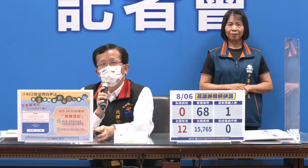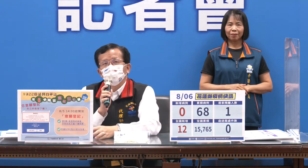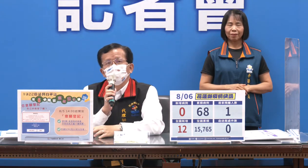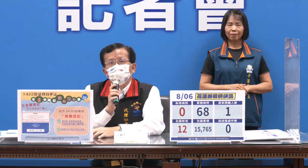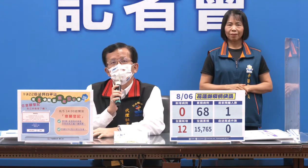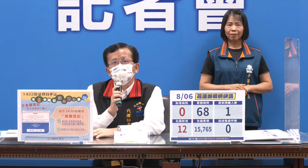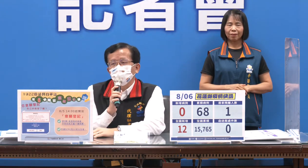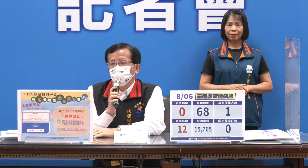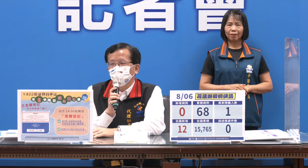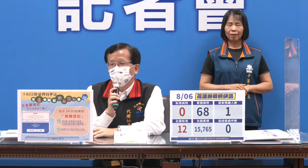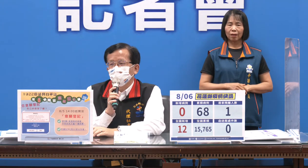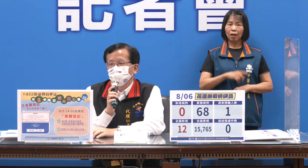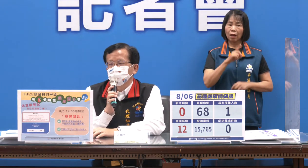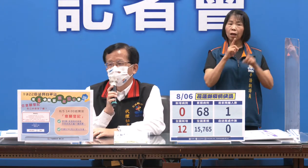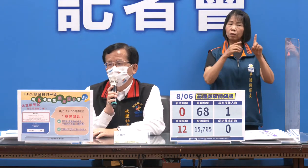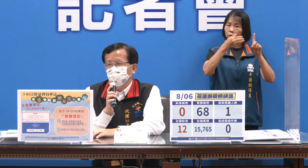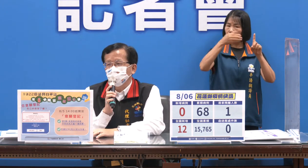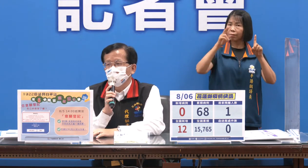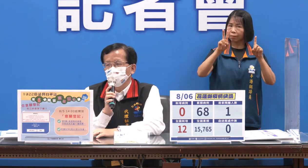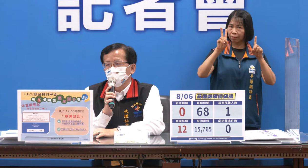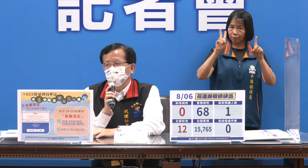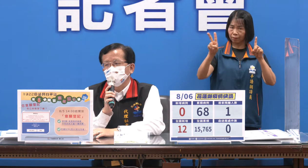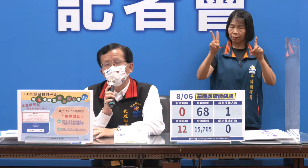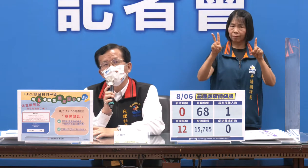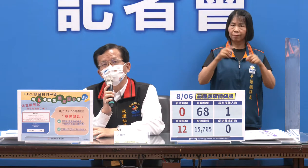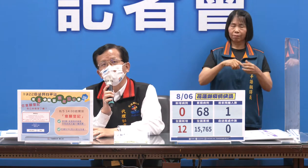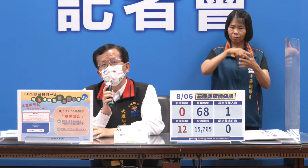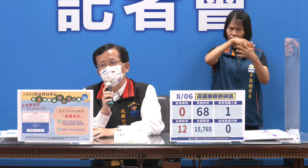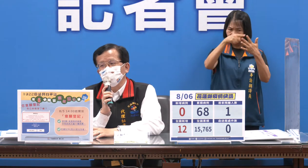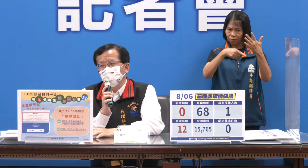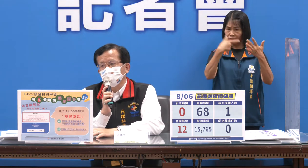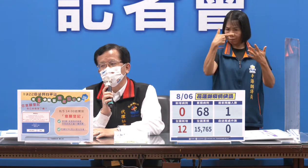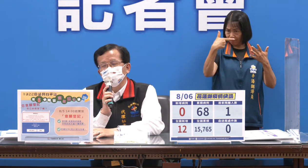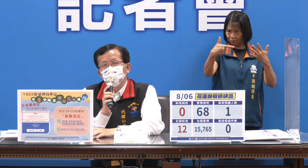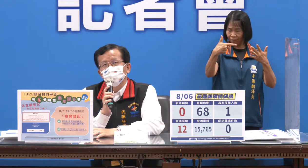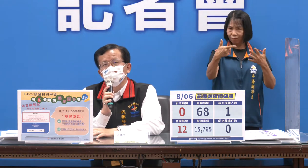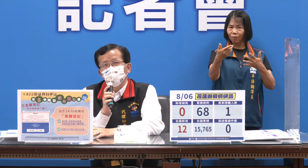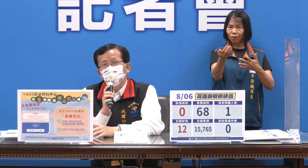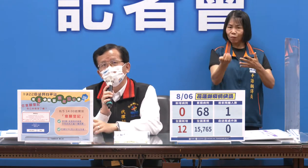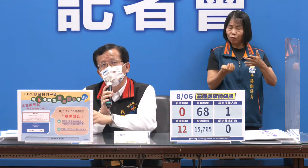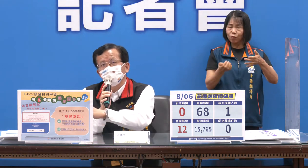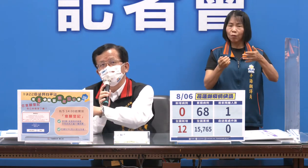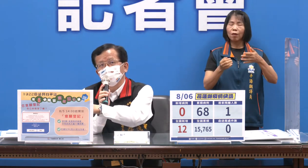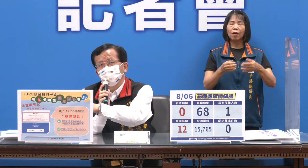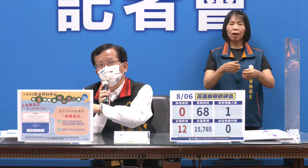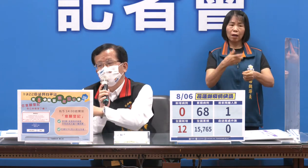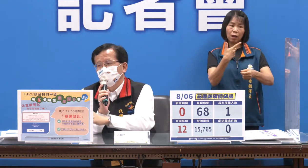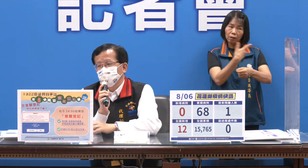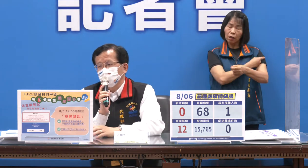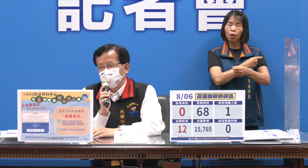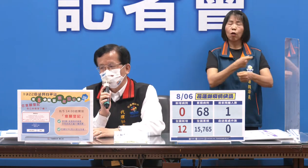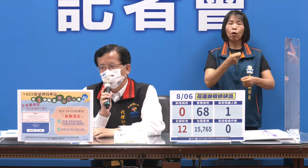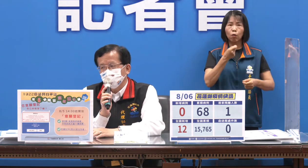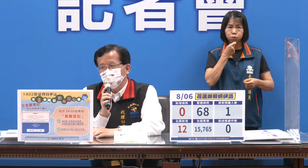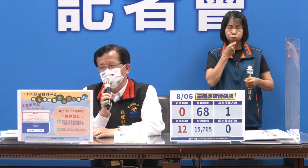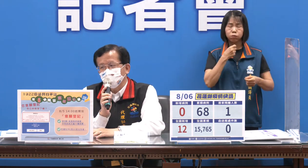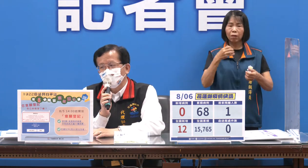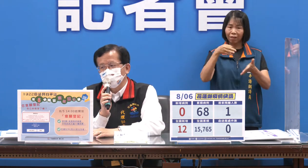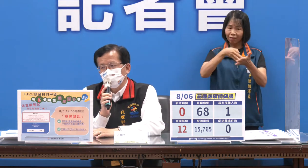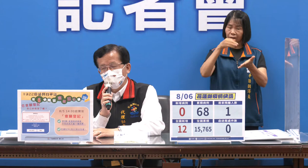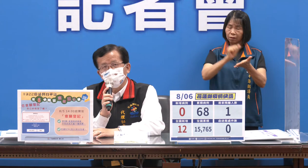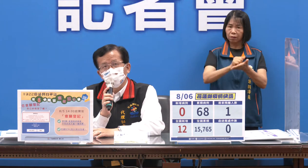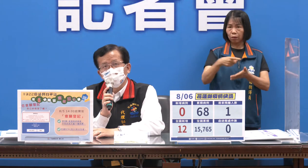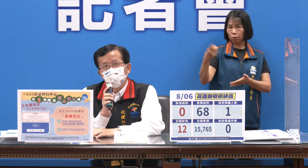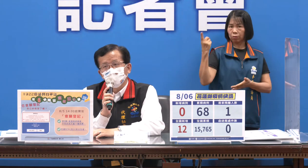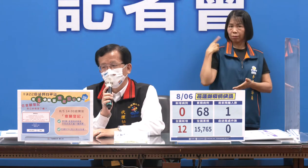第六轮1922第六轮开放预约登记，是意愿登记，是昨天下